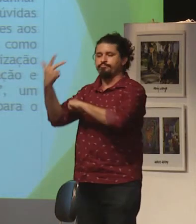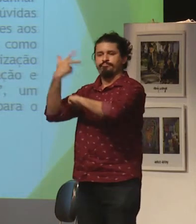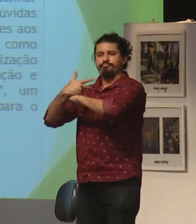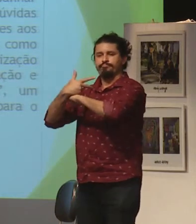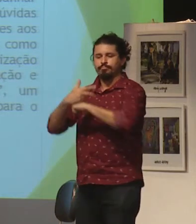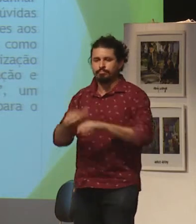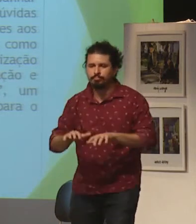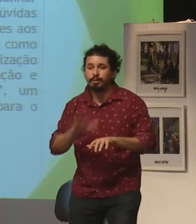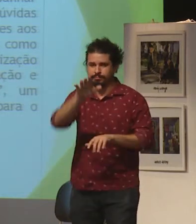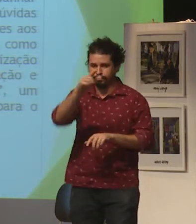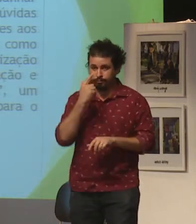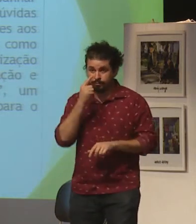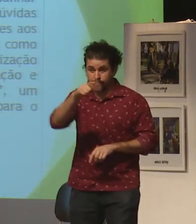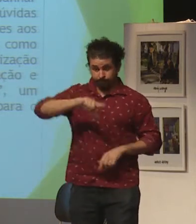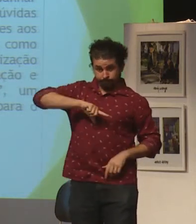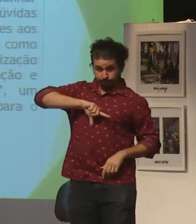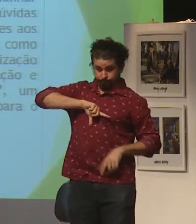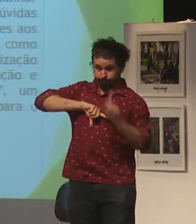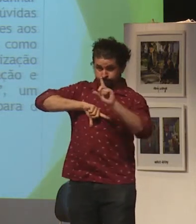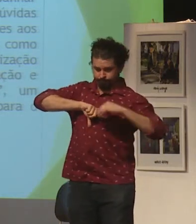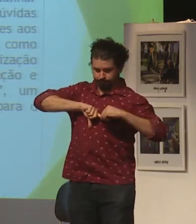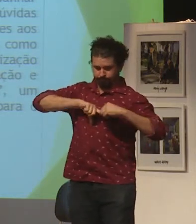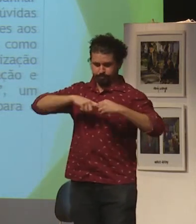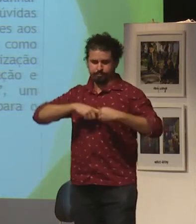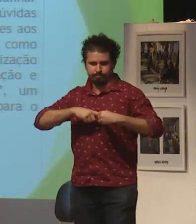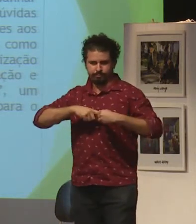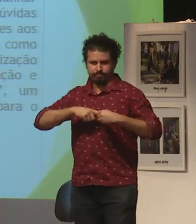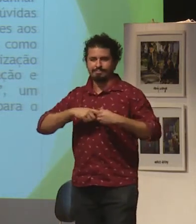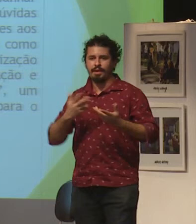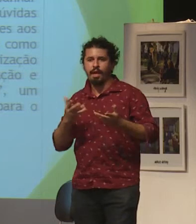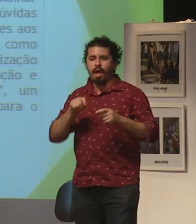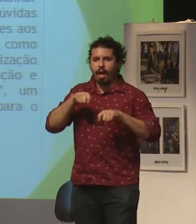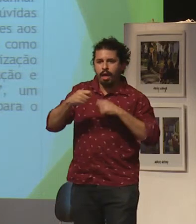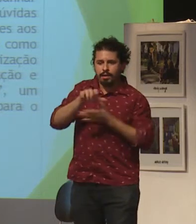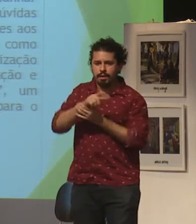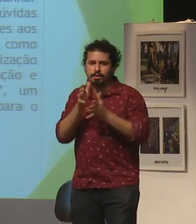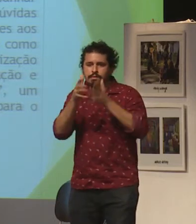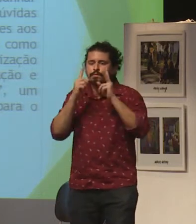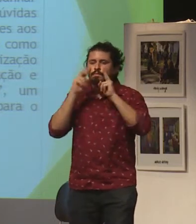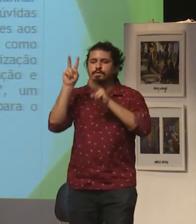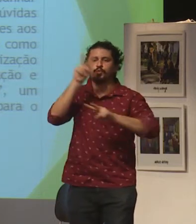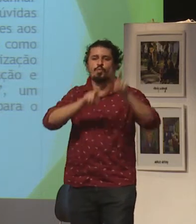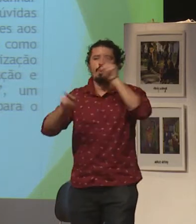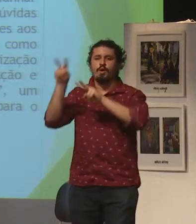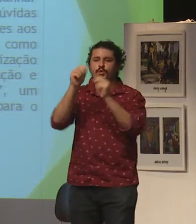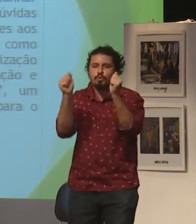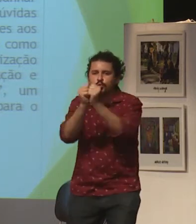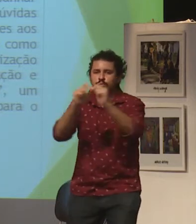que eu tive o auxílio de colocar a câmera com o tripé. Não, esse sinal não está certo, o sinal é assim. Eu começo a mostrar para ele como é que é, porque é uma questão